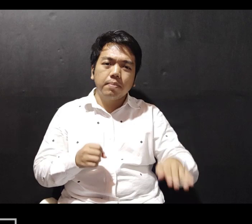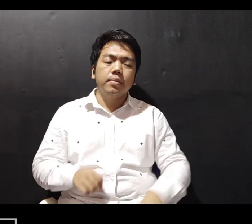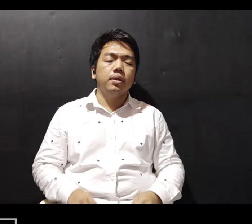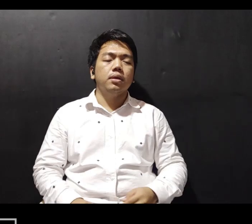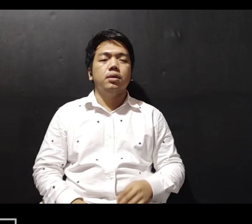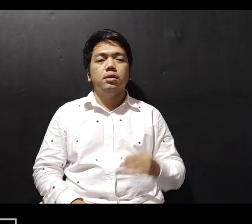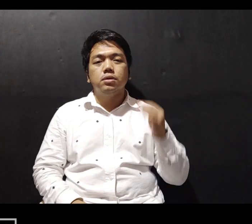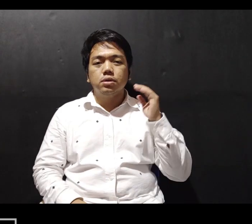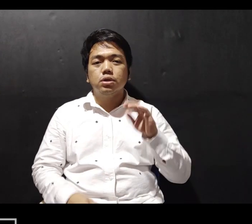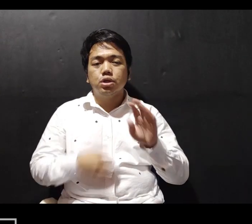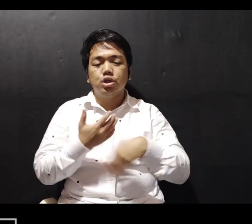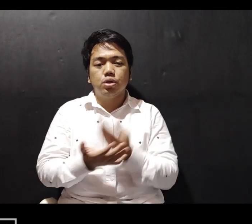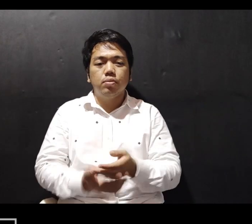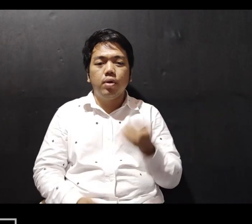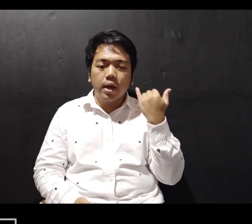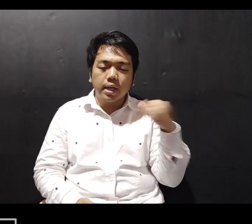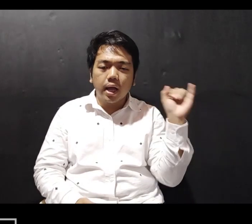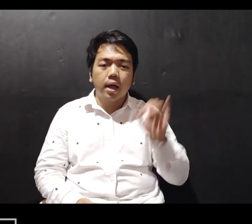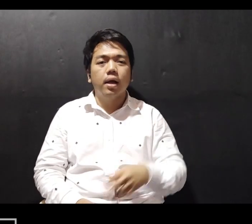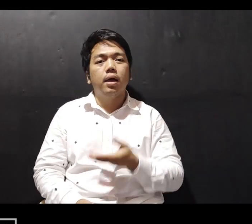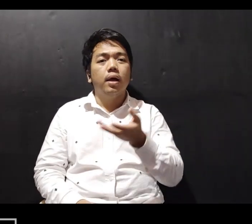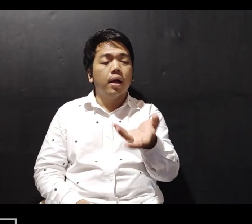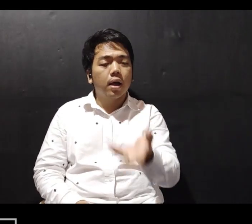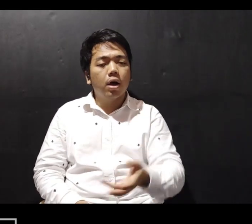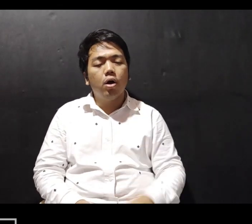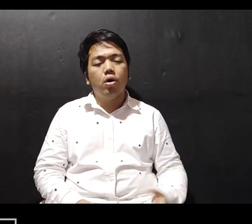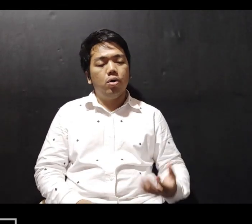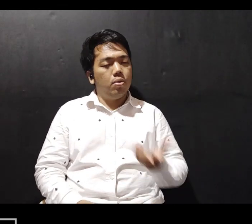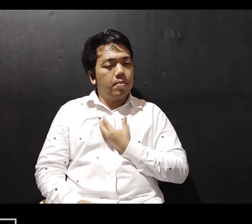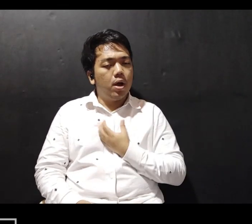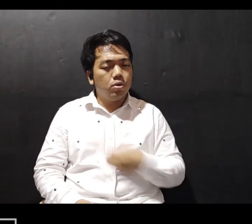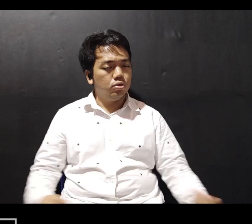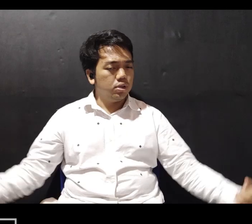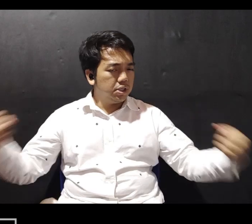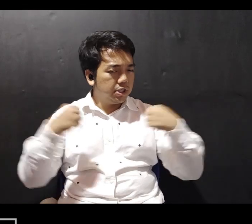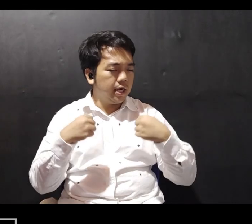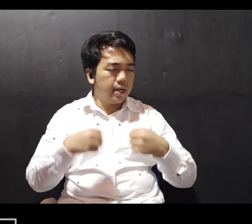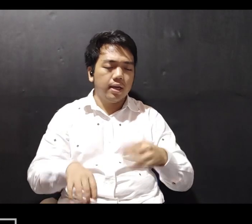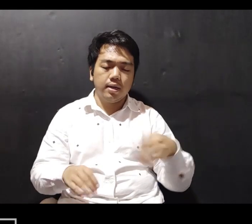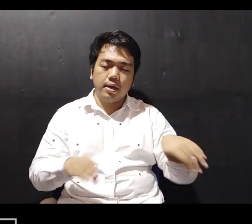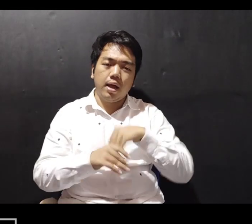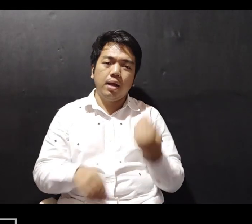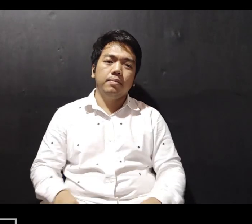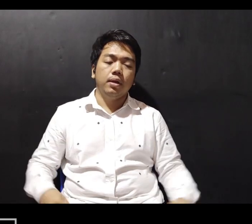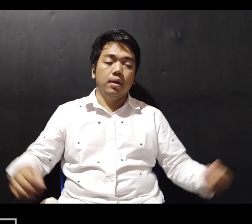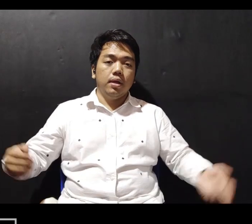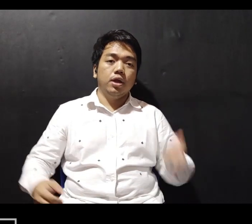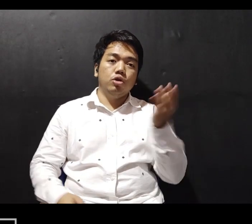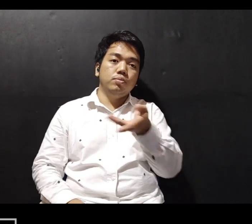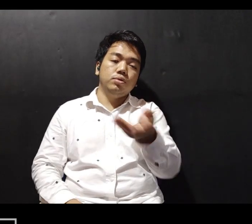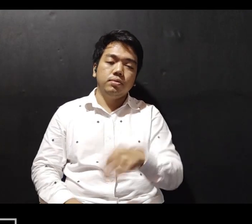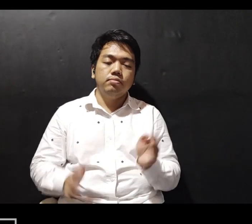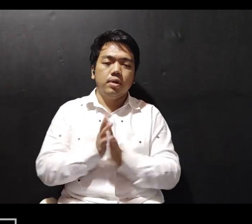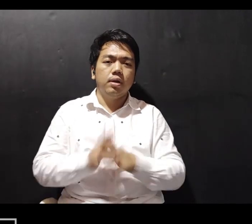akan meneguhkan, menguatkan, dan mengokohkan setiap hal yang engkau ingin dijaga oleh Dia di dalam kehidupanmu. Dan engkau akan kuat,